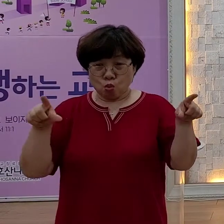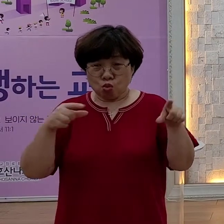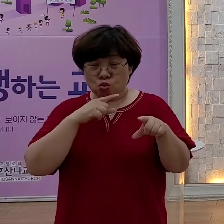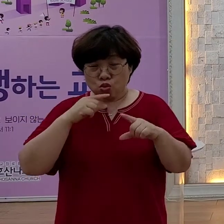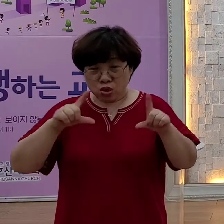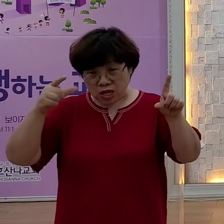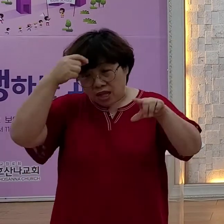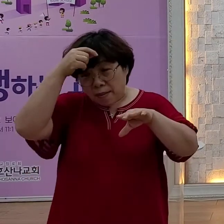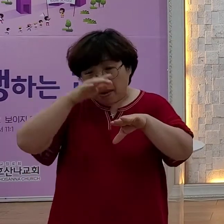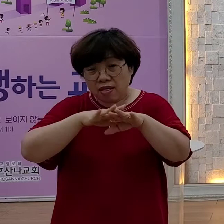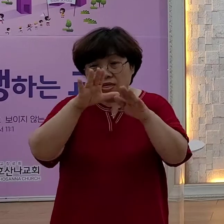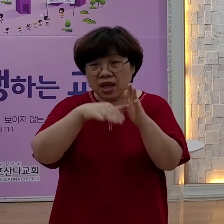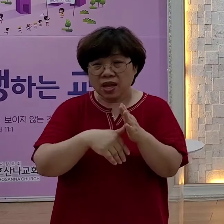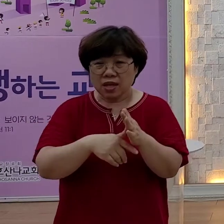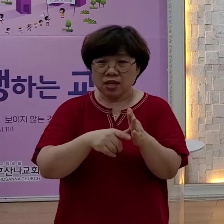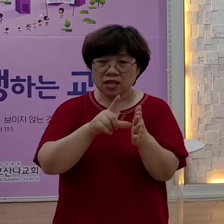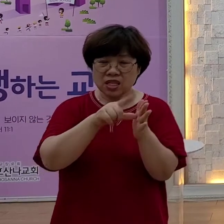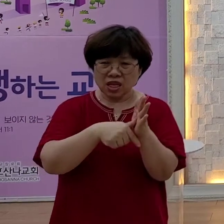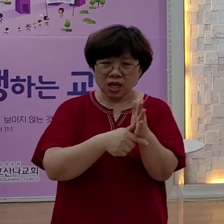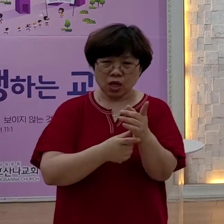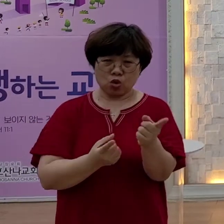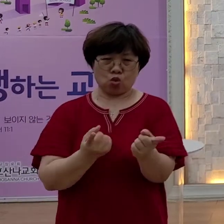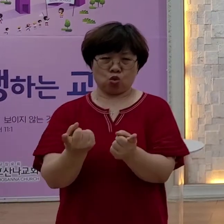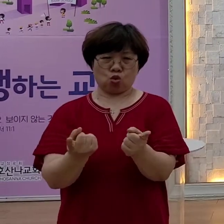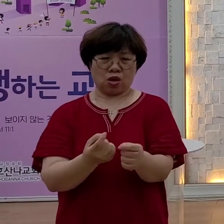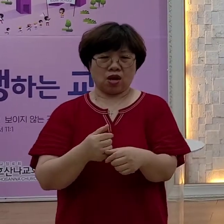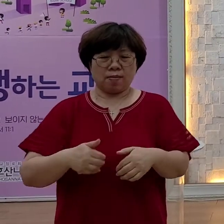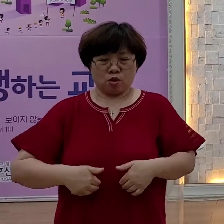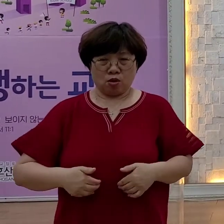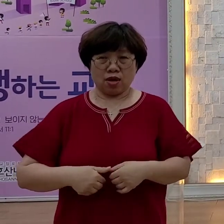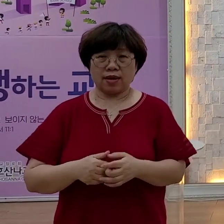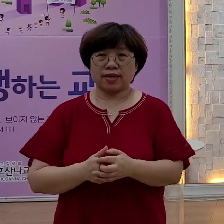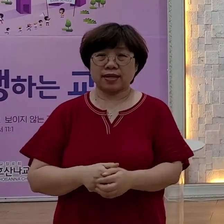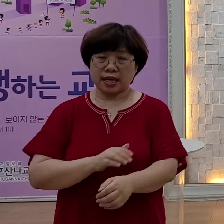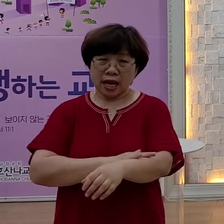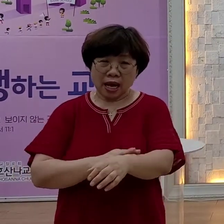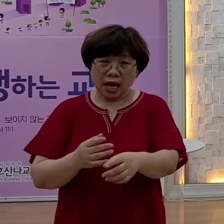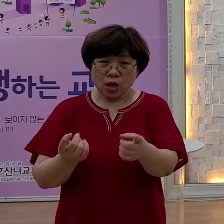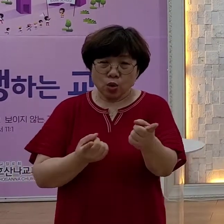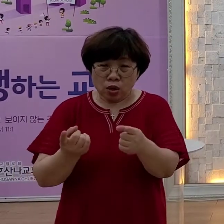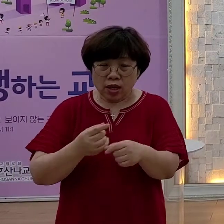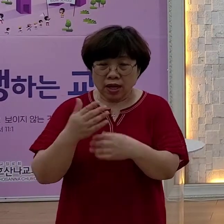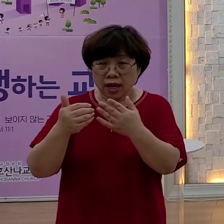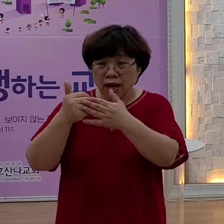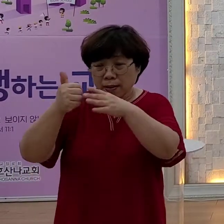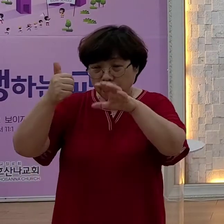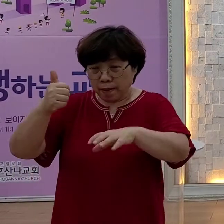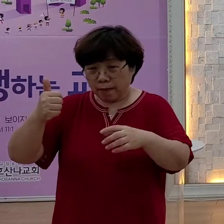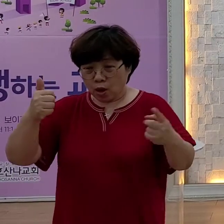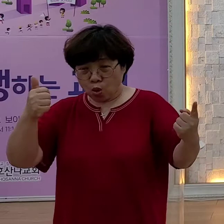경우에는 그러니까 우리가 시간을 잘 조절해야 돼요. 그래서 하나님께 나아올 때에